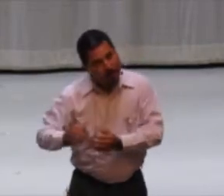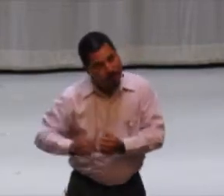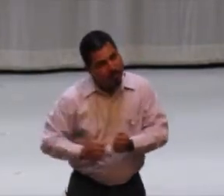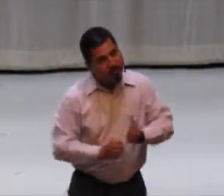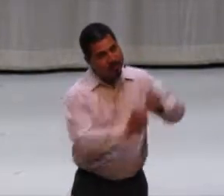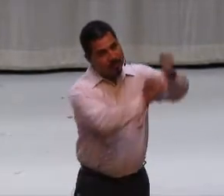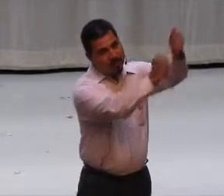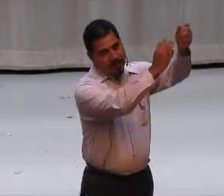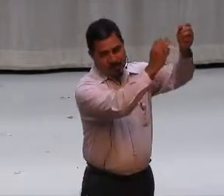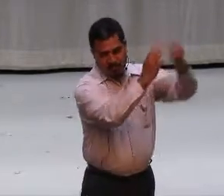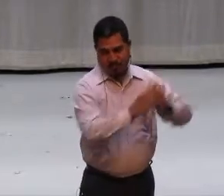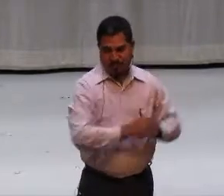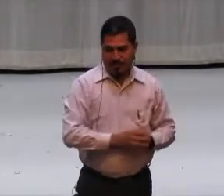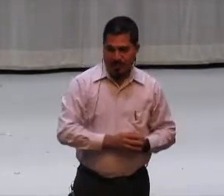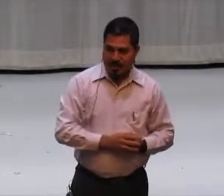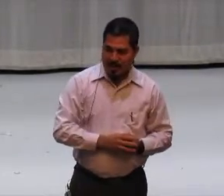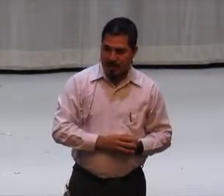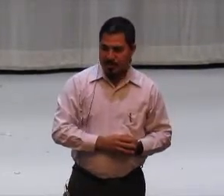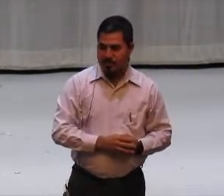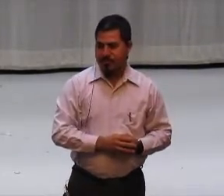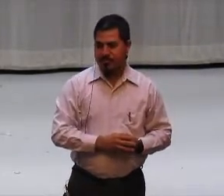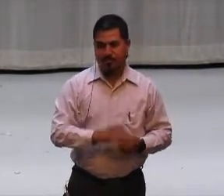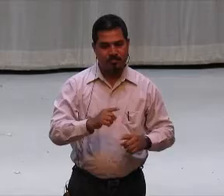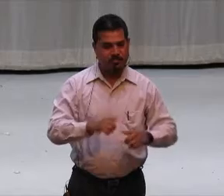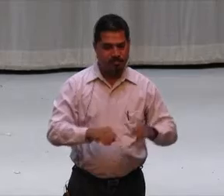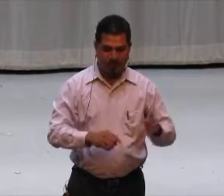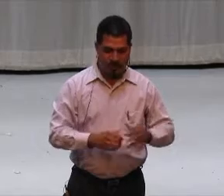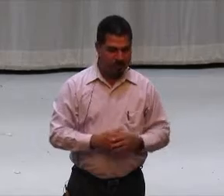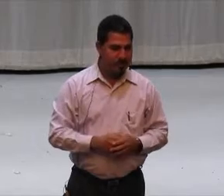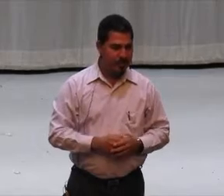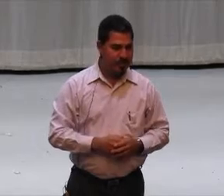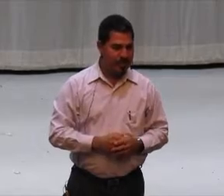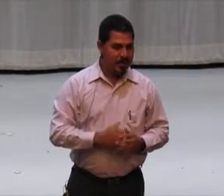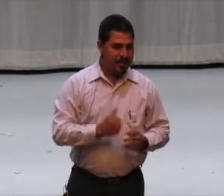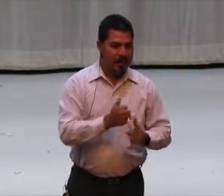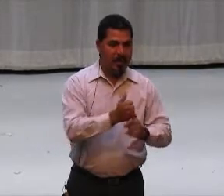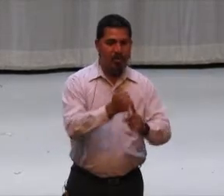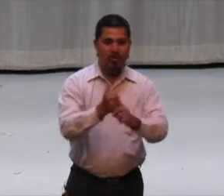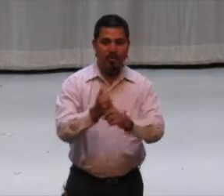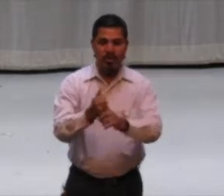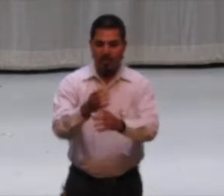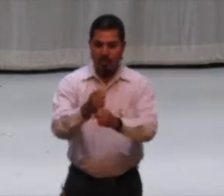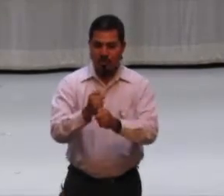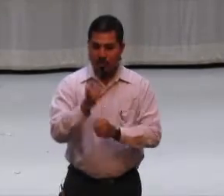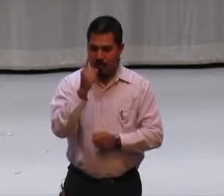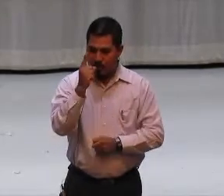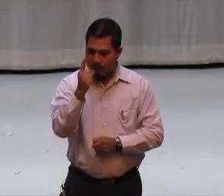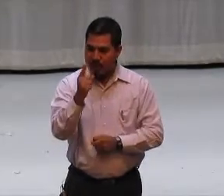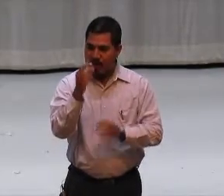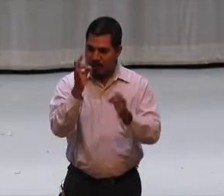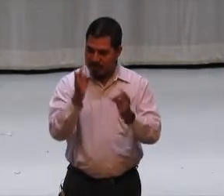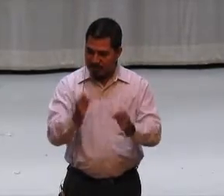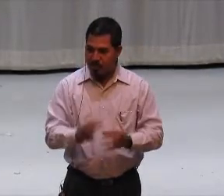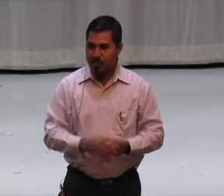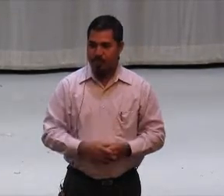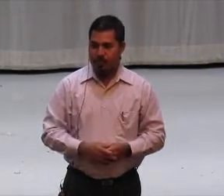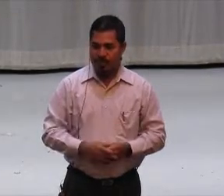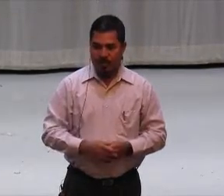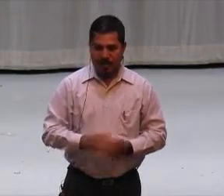puedo ir haciendo. No puedo. Cada uno toma una decisión y